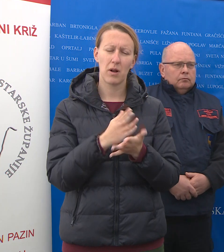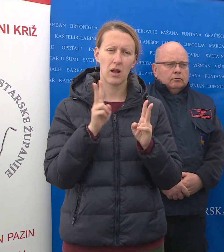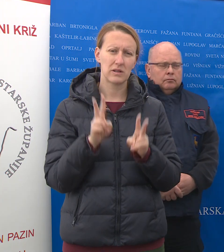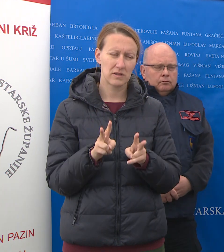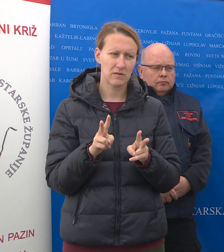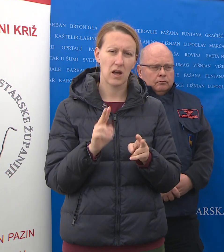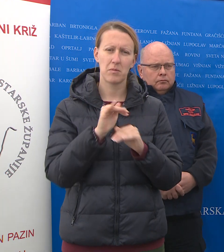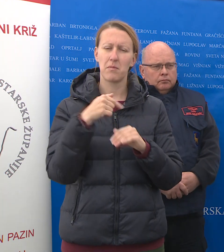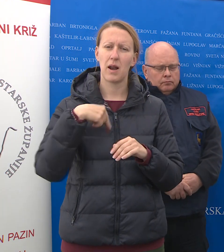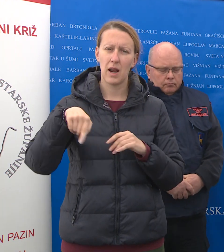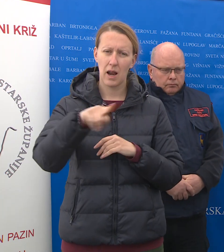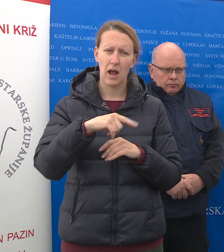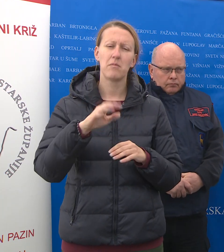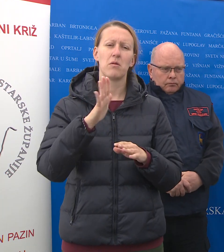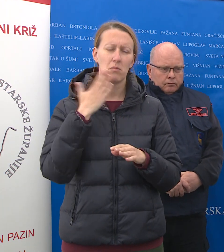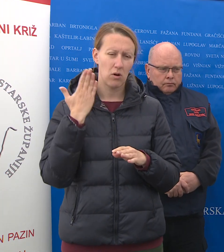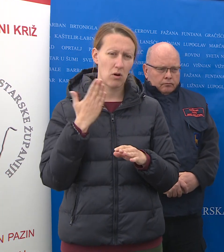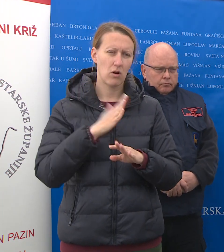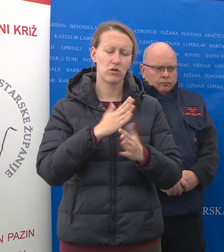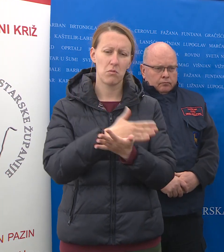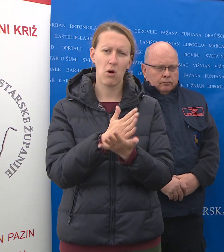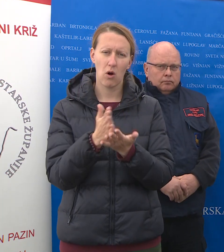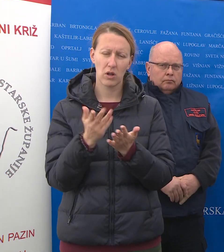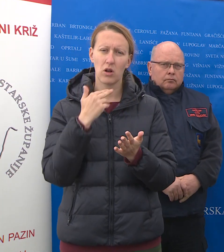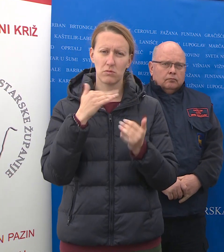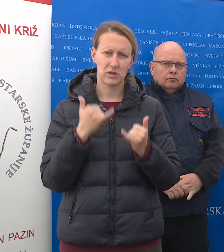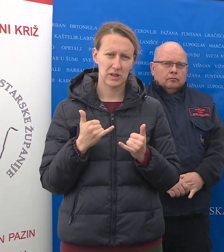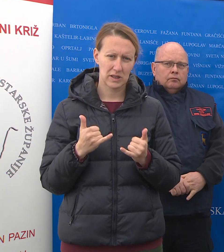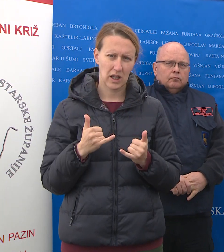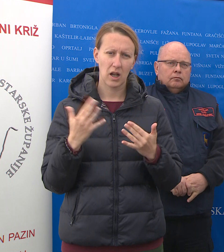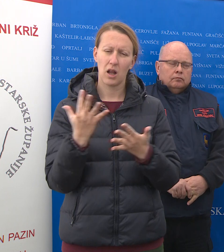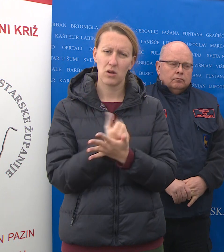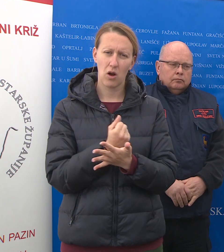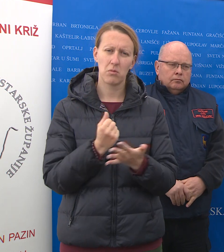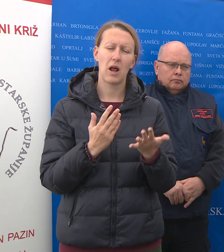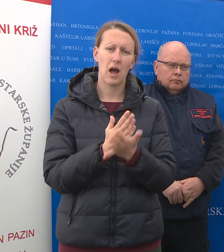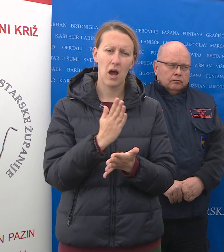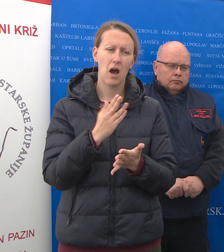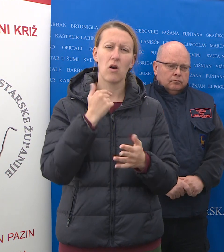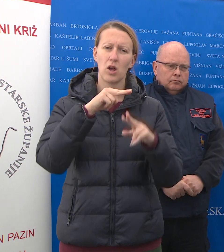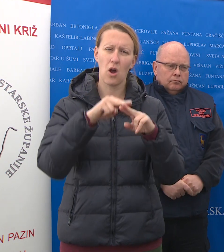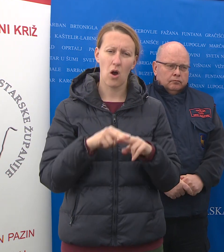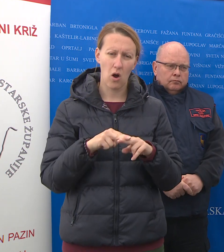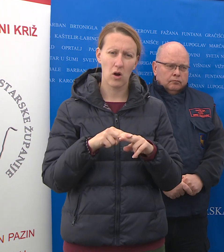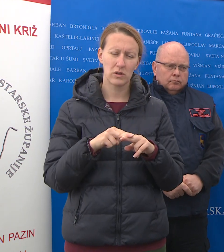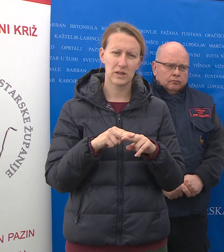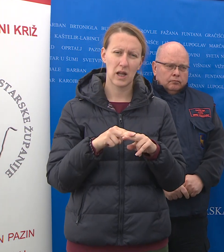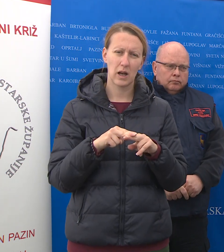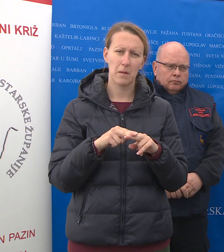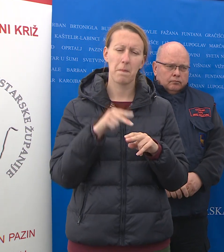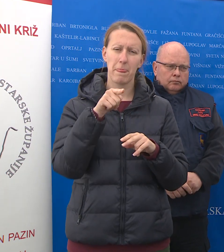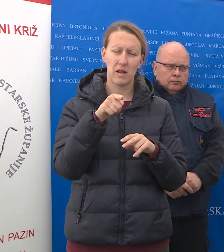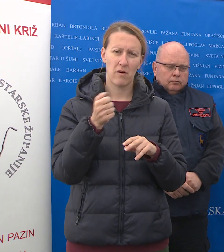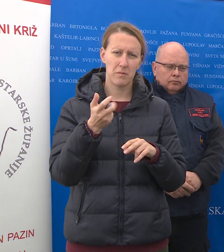stvarno prema nama izuzetno korektna. I ono što smo u ovom trenutku dobili, ako i ostanemo, znači,